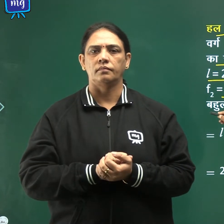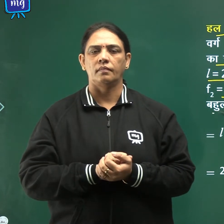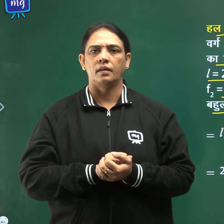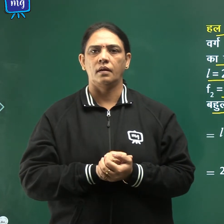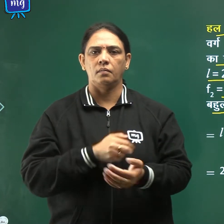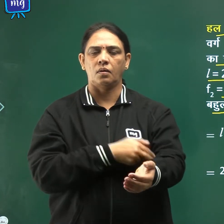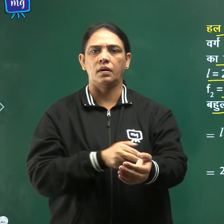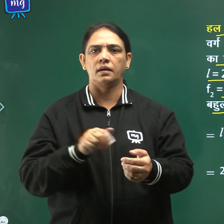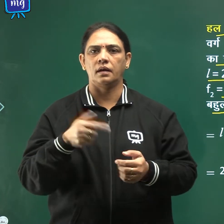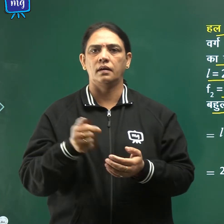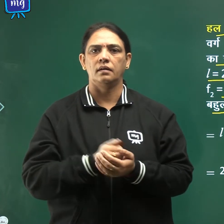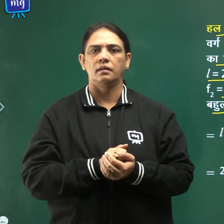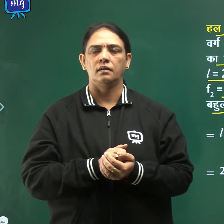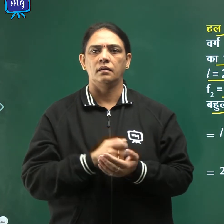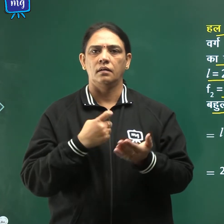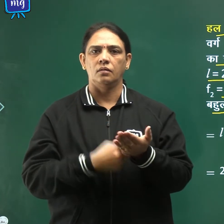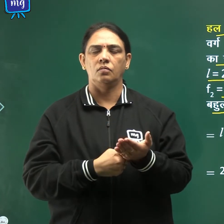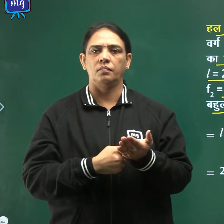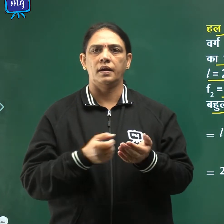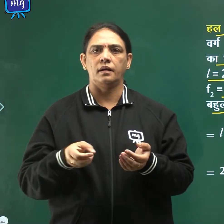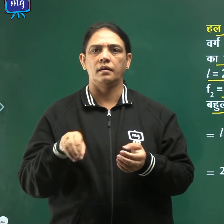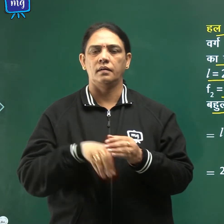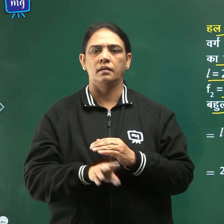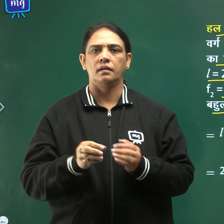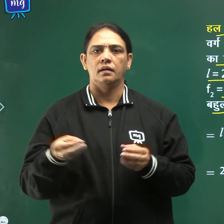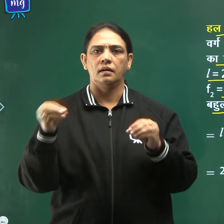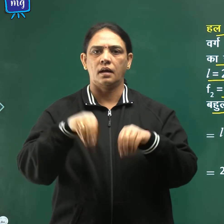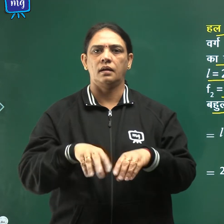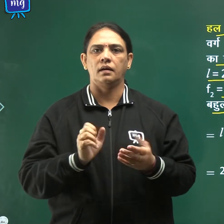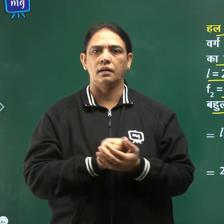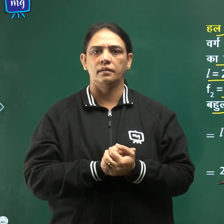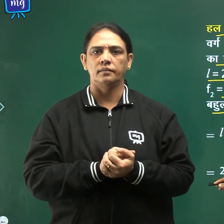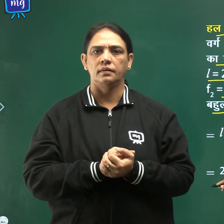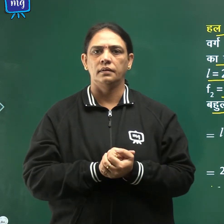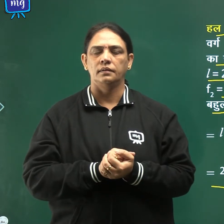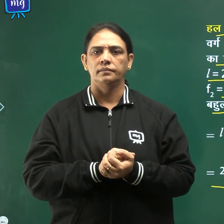बहुलक के सूत्र में रखेंगे।